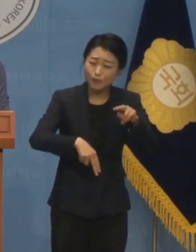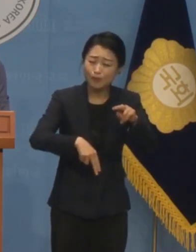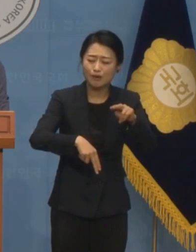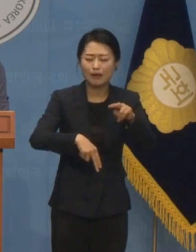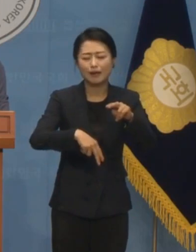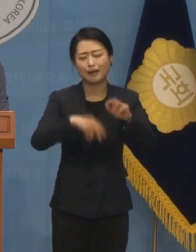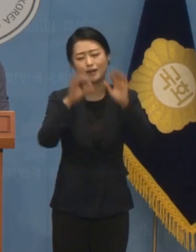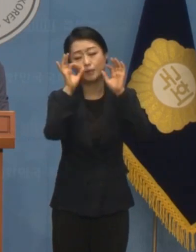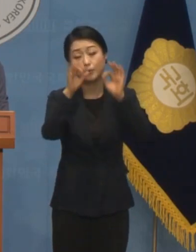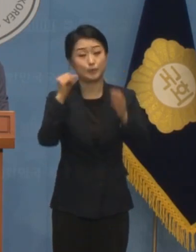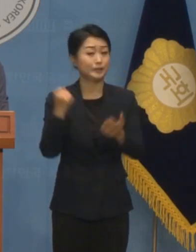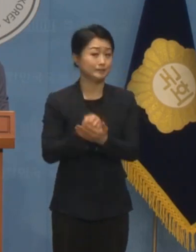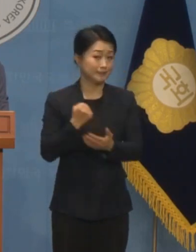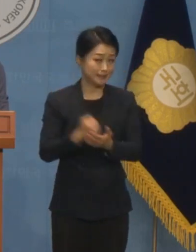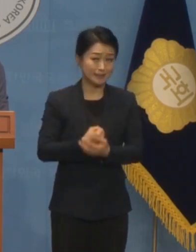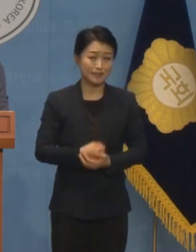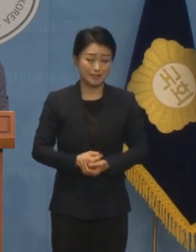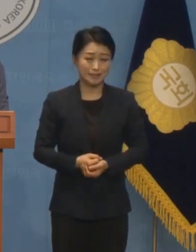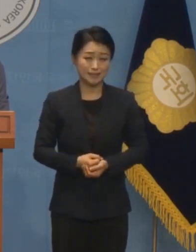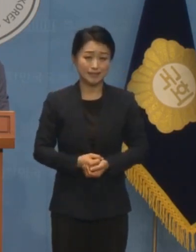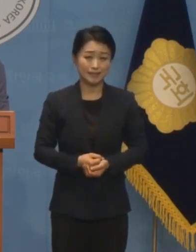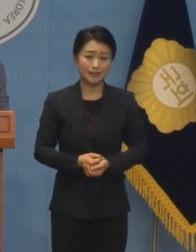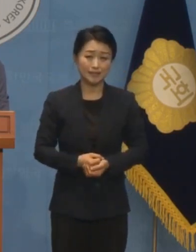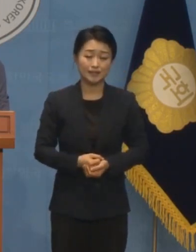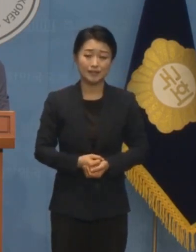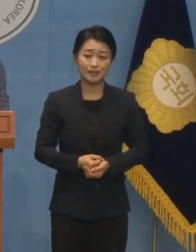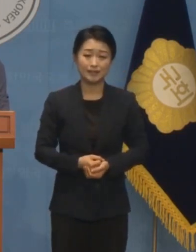대체 어디에 있겠습니까?